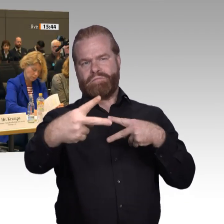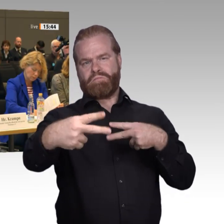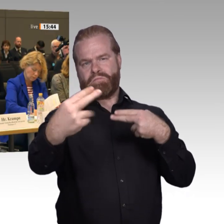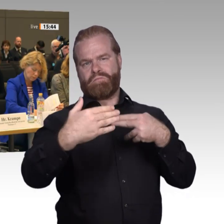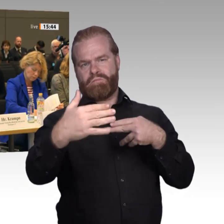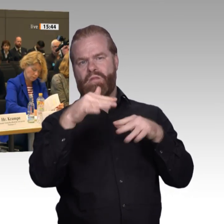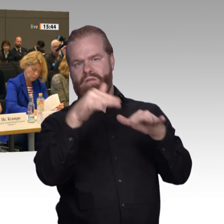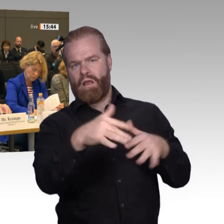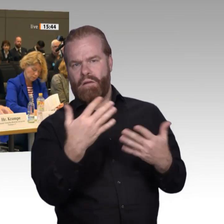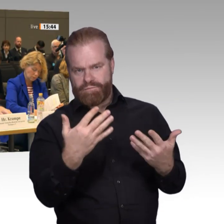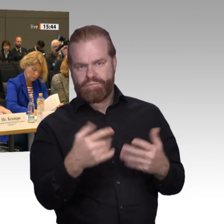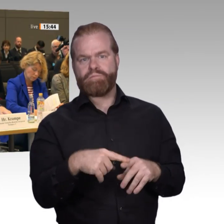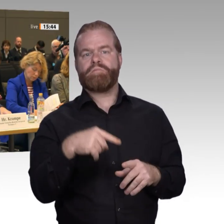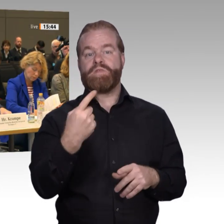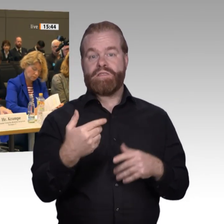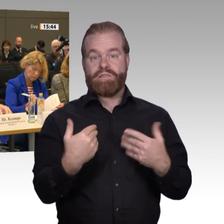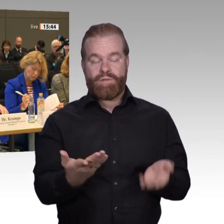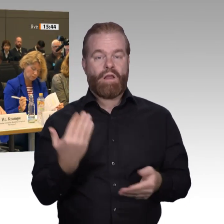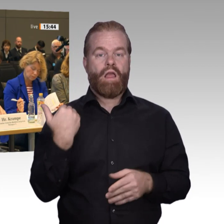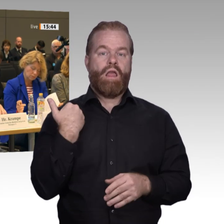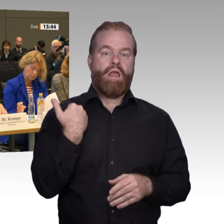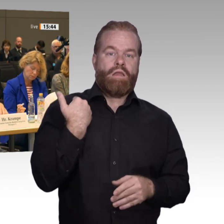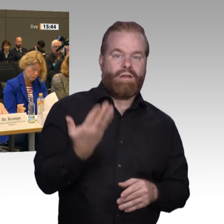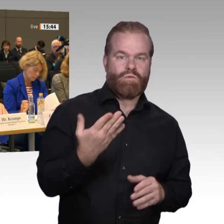Ja, bei Existenzsicherung antworte ich mal.